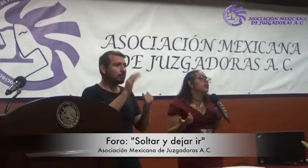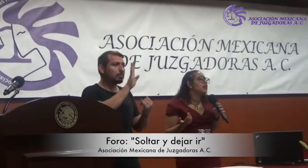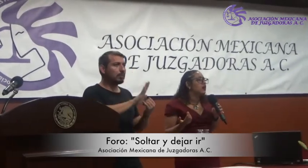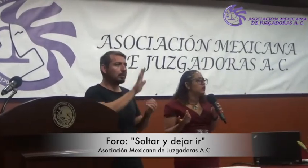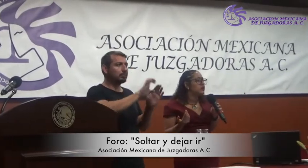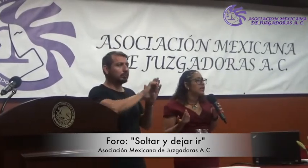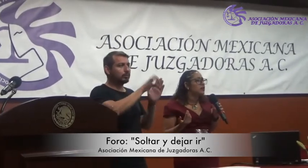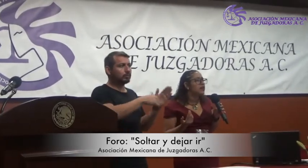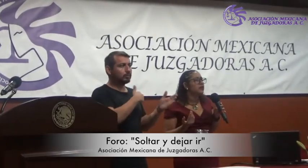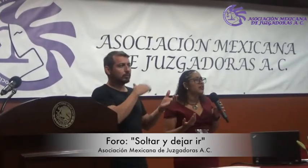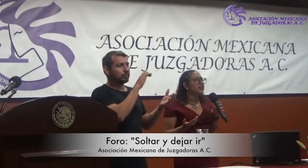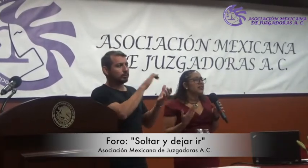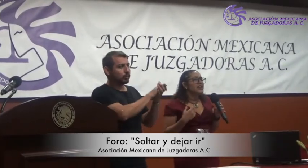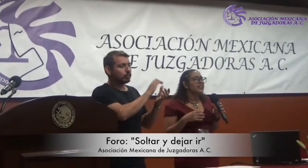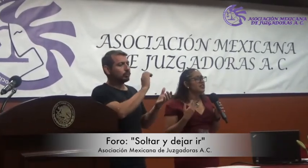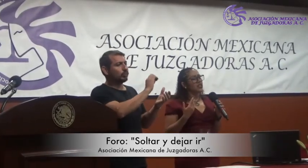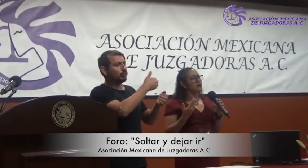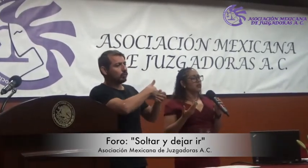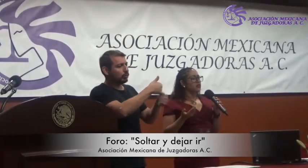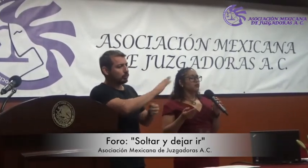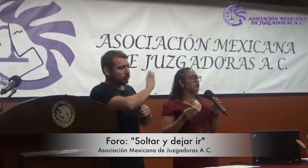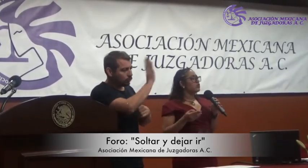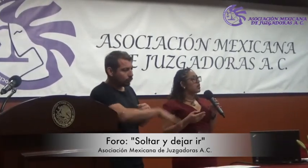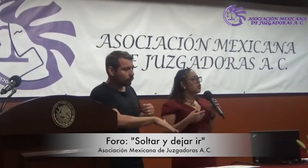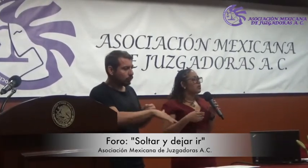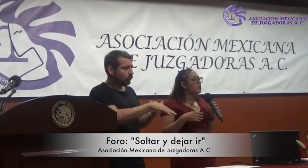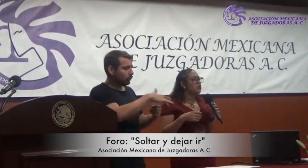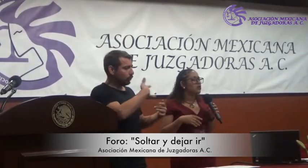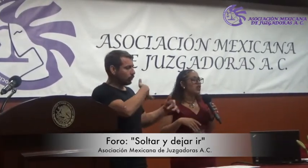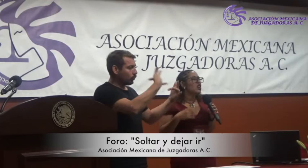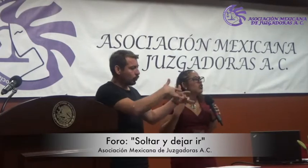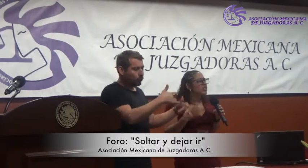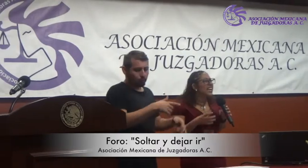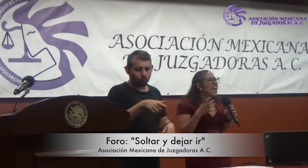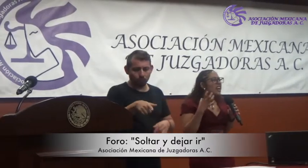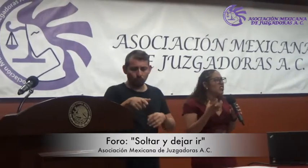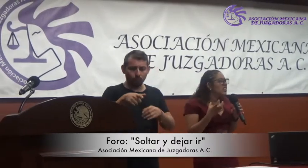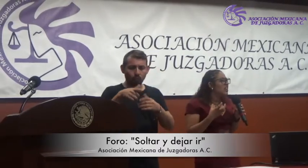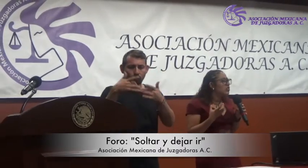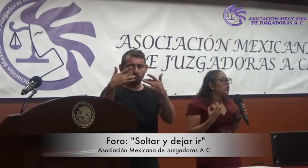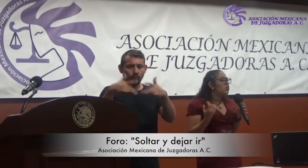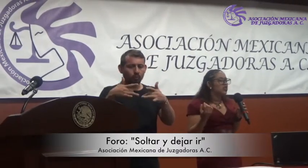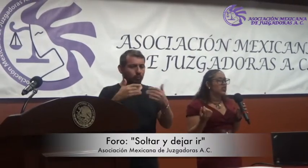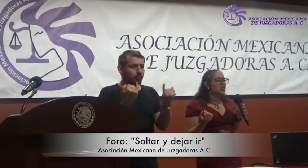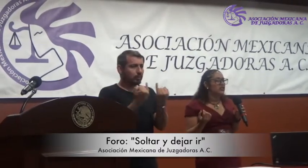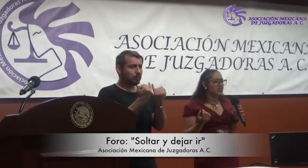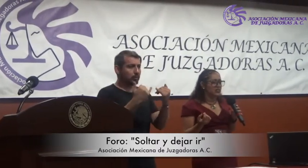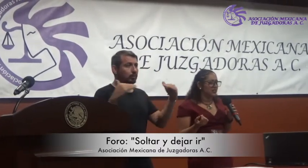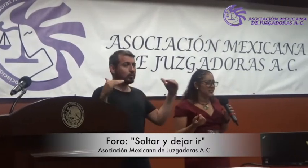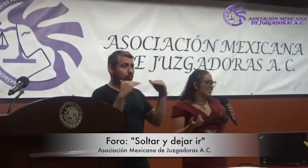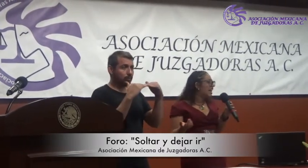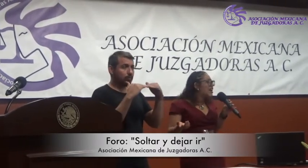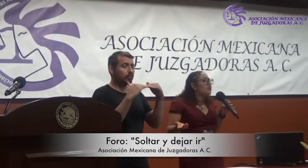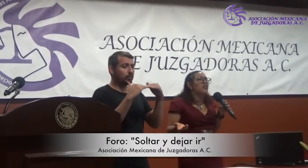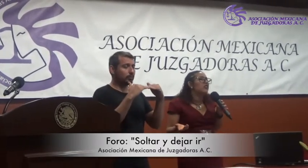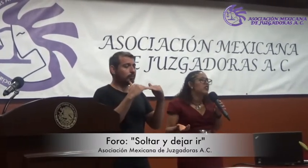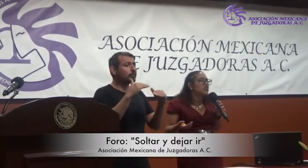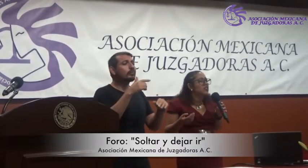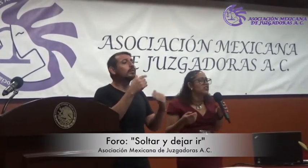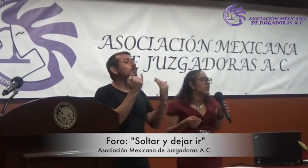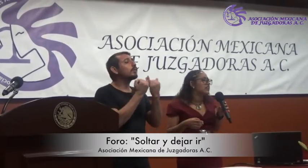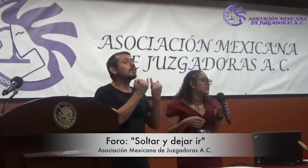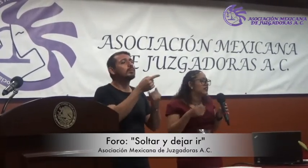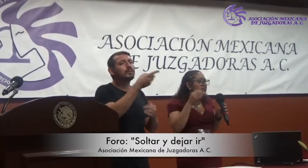cuando pierden a un ser amado. Y eso también es un punto que no podemos juzgar o ser duros o decir, ya,